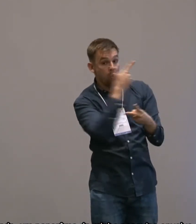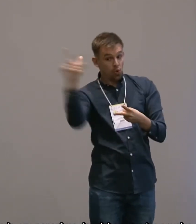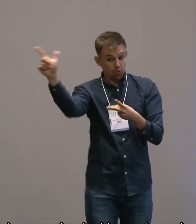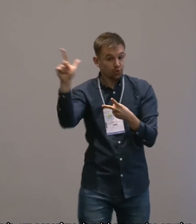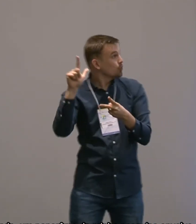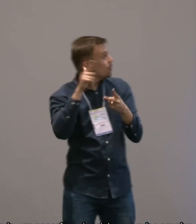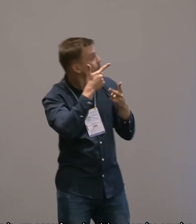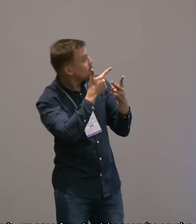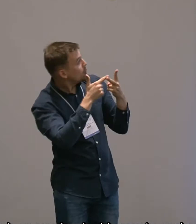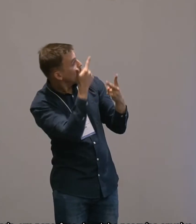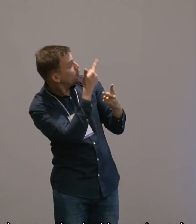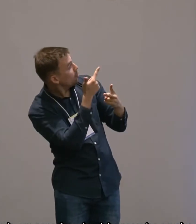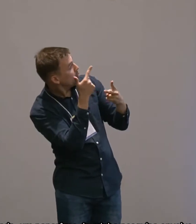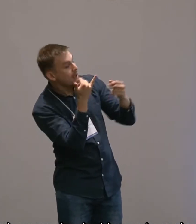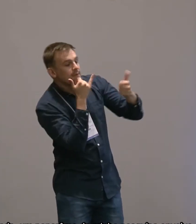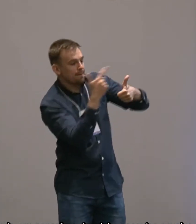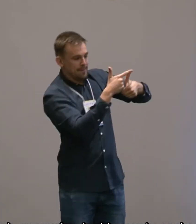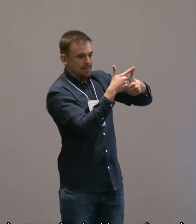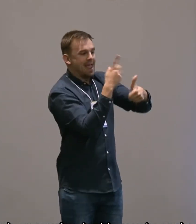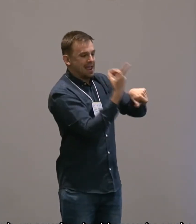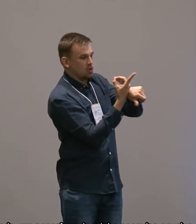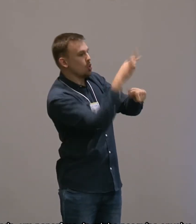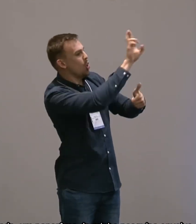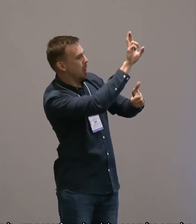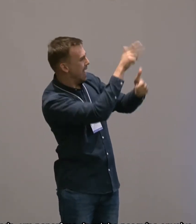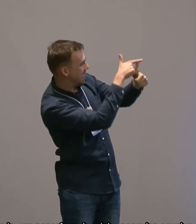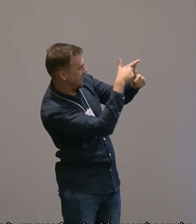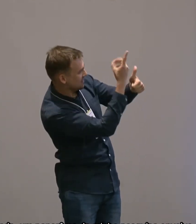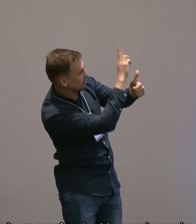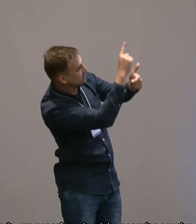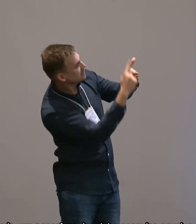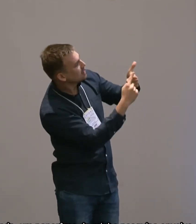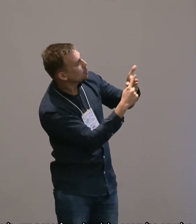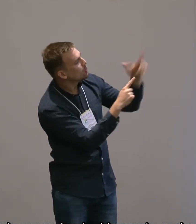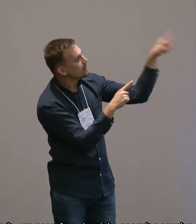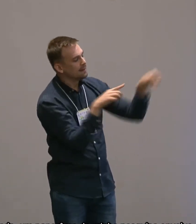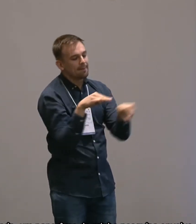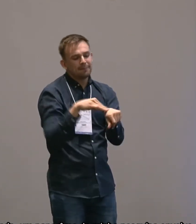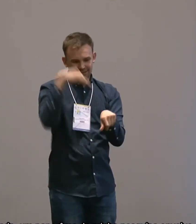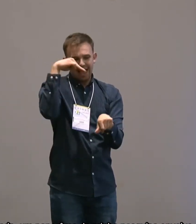o panorama da minha pesquisa envolve essa tese